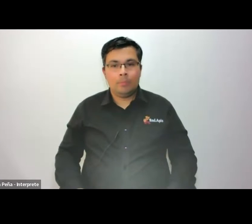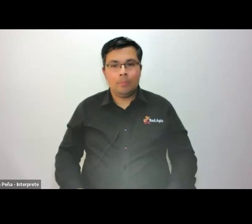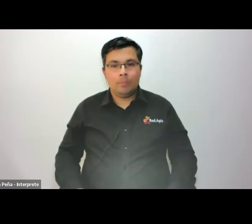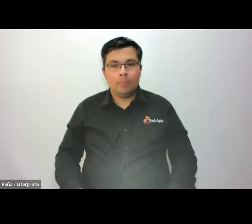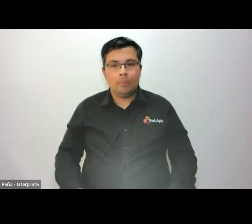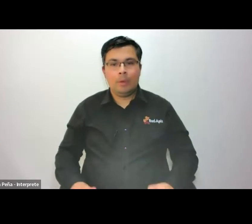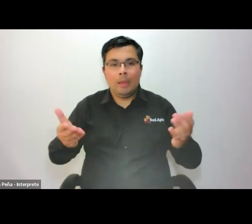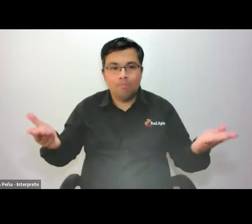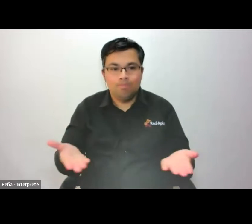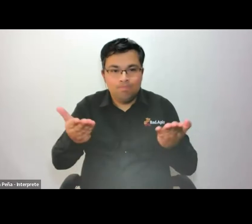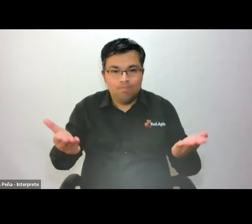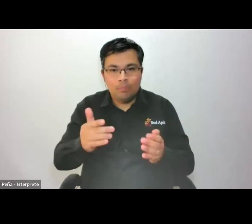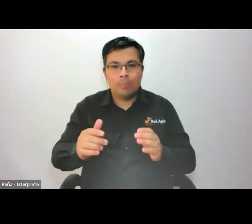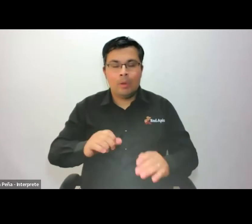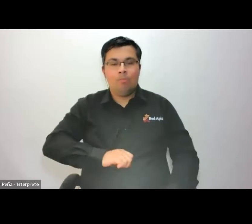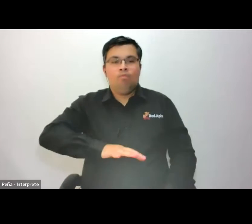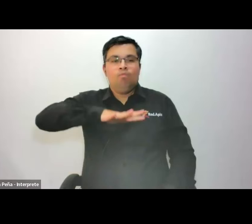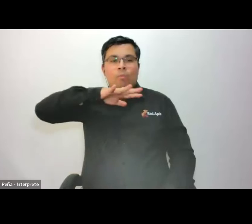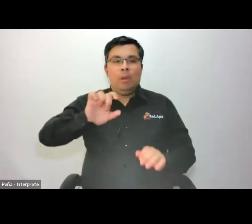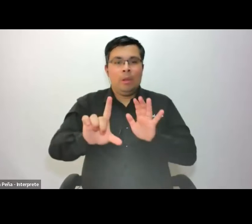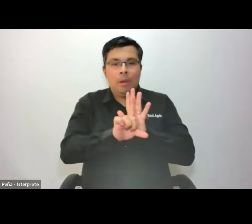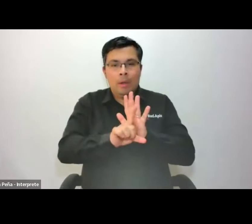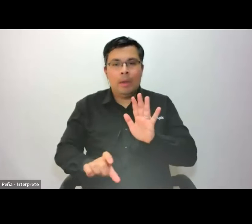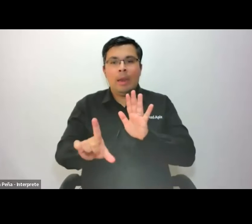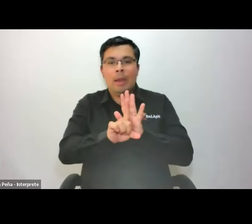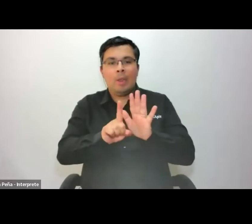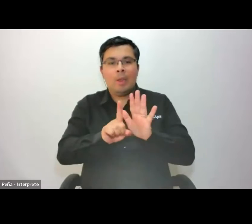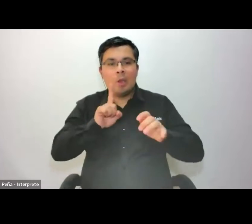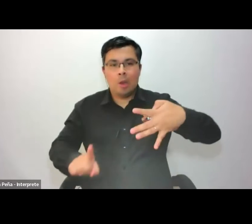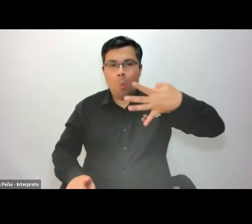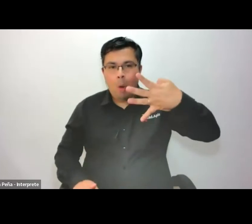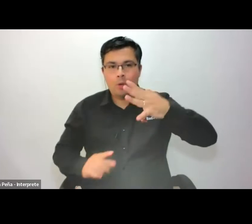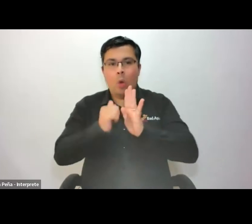tiene para educación 4 grandes artículos. Uno que tiene que ver